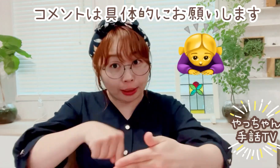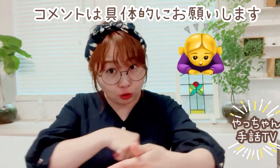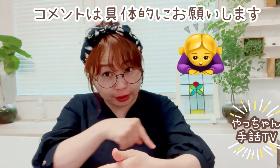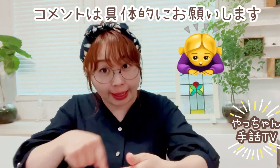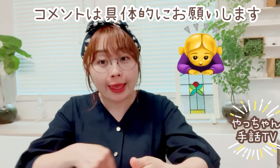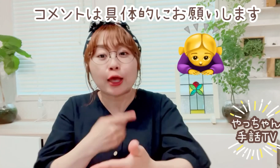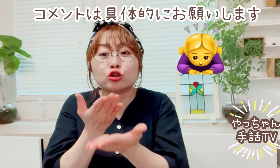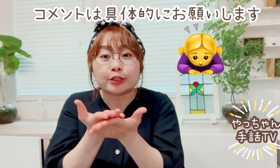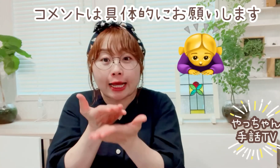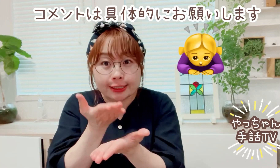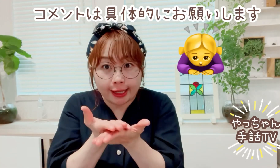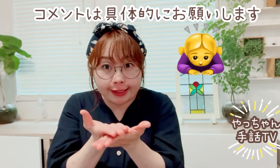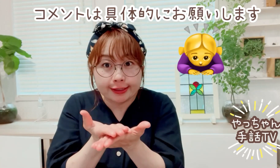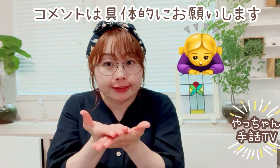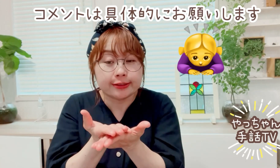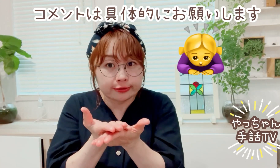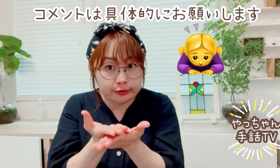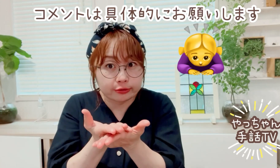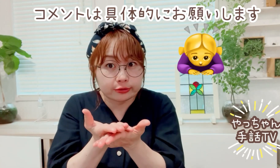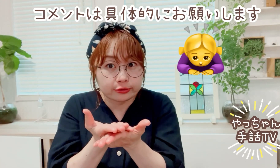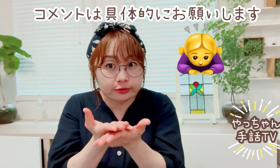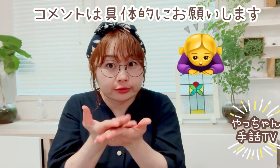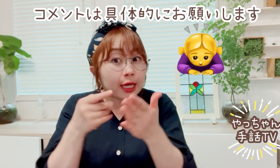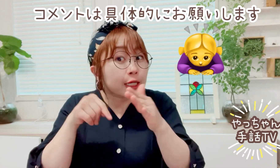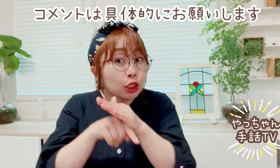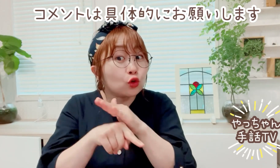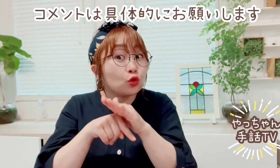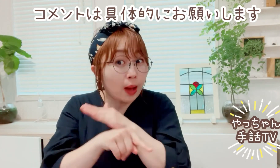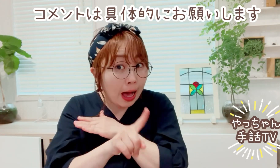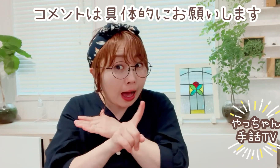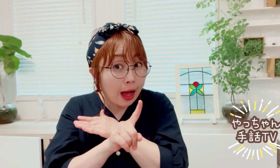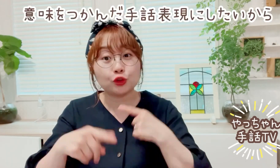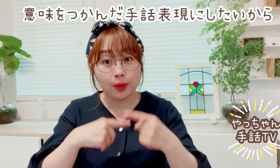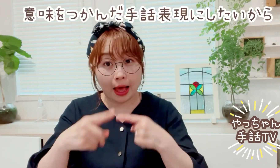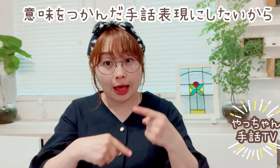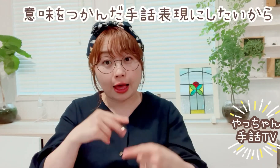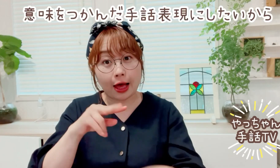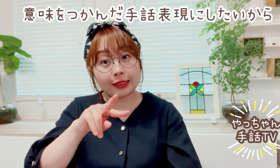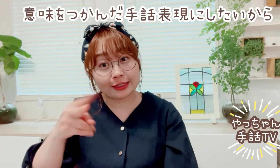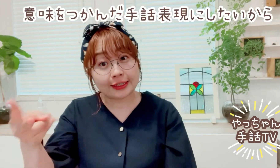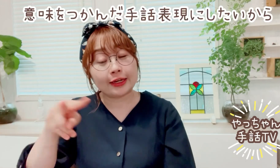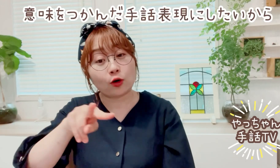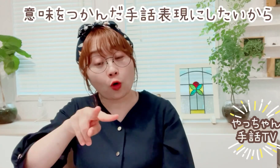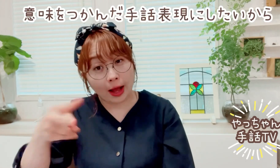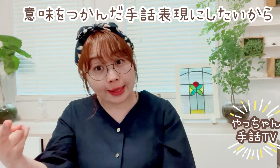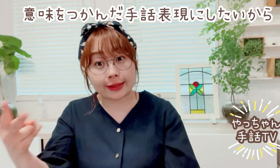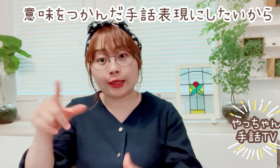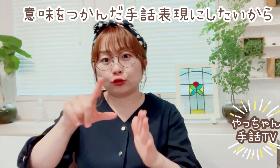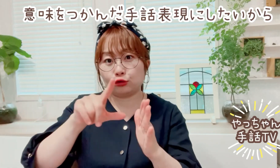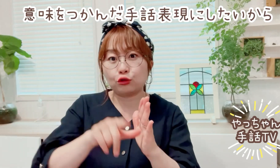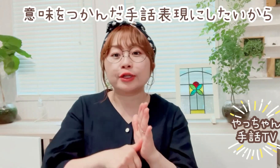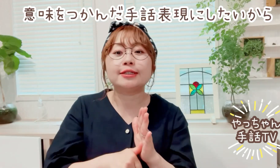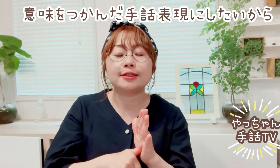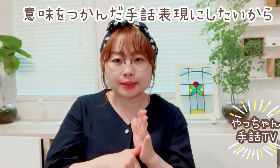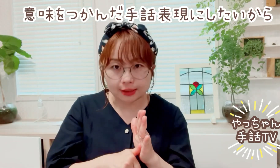内容でください。理由は、手話に変えていくときにです